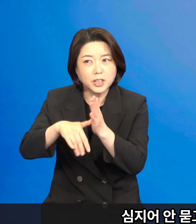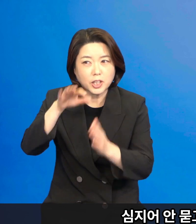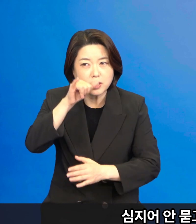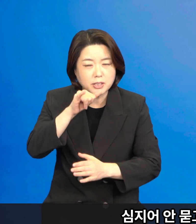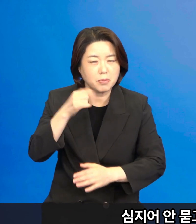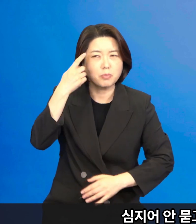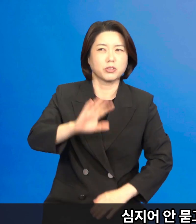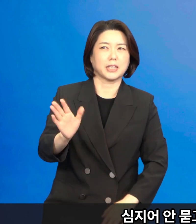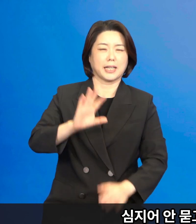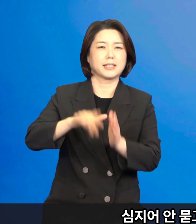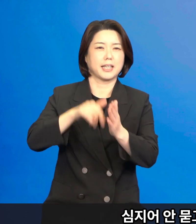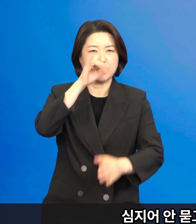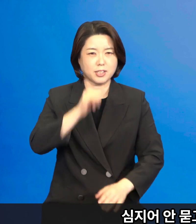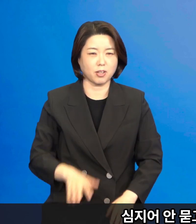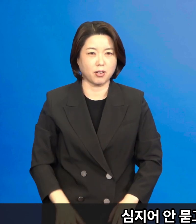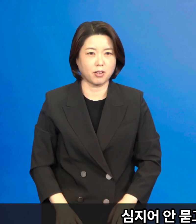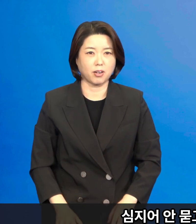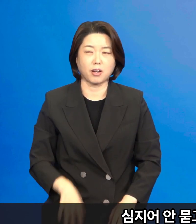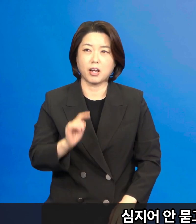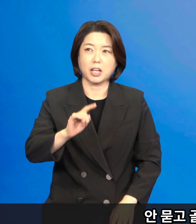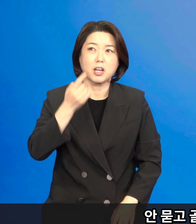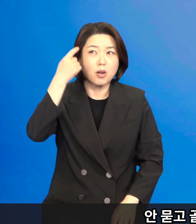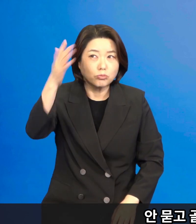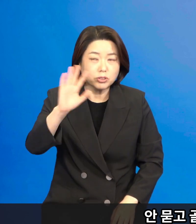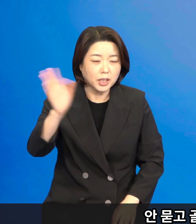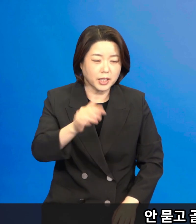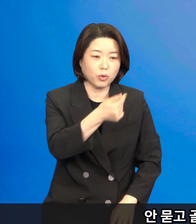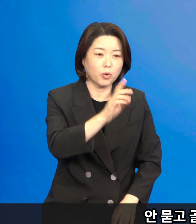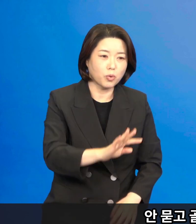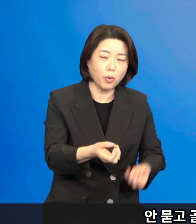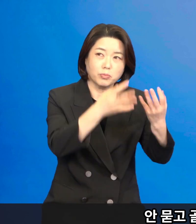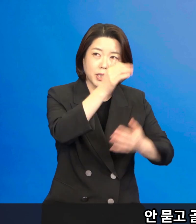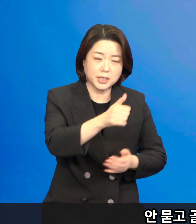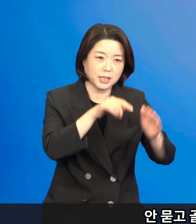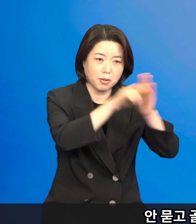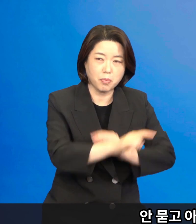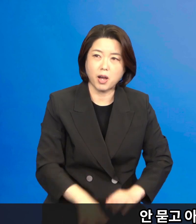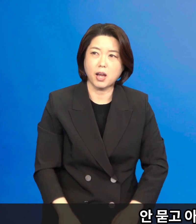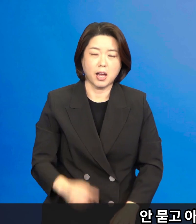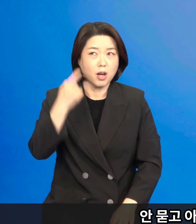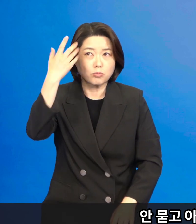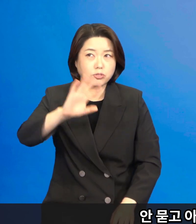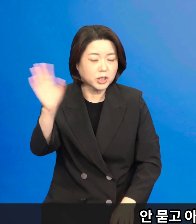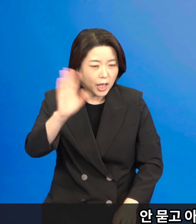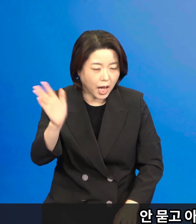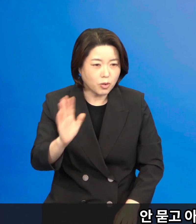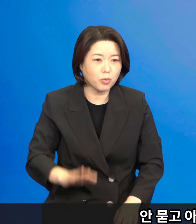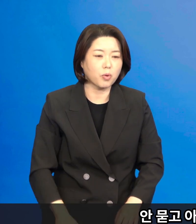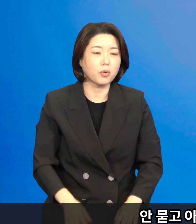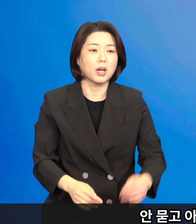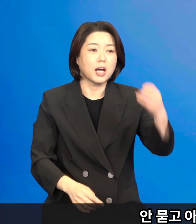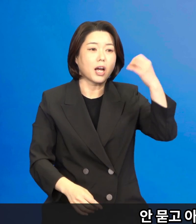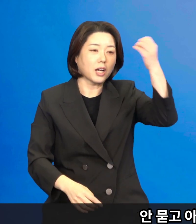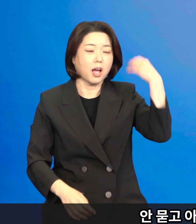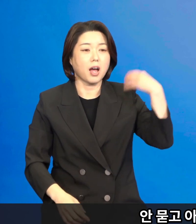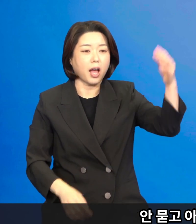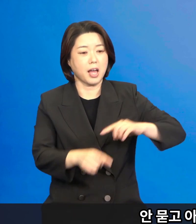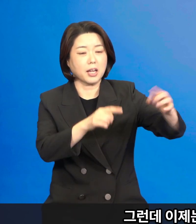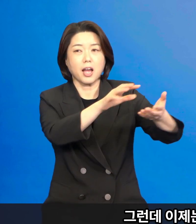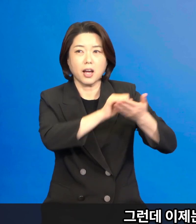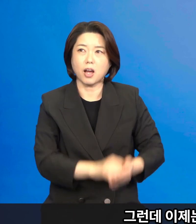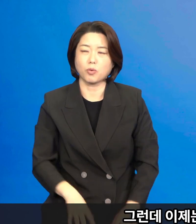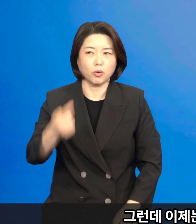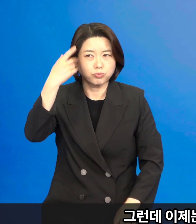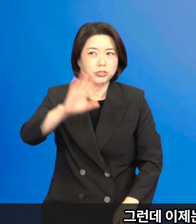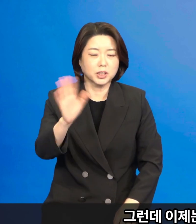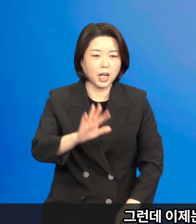있었어요. 심지어 안 묻고 높제사장을 찾아갔고, 안 묻고 돌리앗의 칼을 취했고, 안 묻고 아기스를 찾아갔습니다.